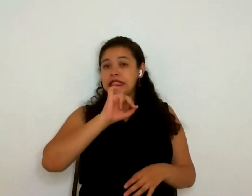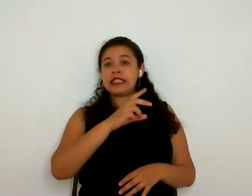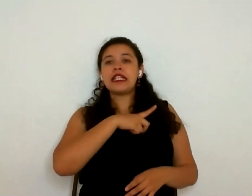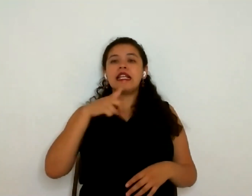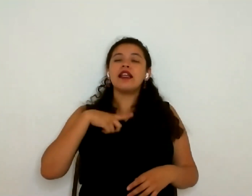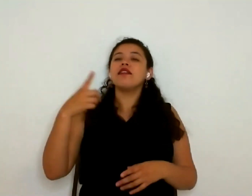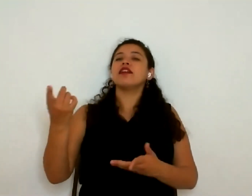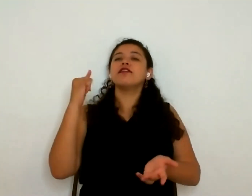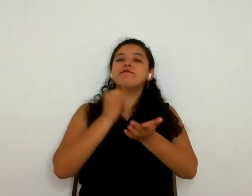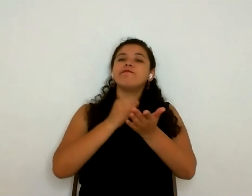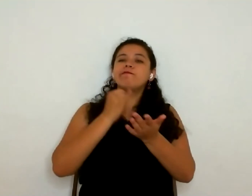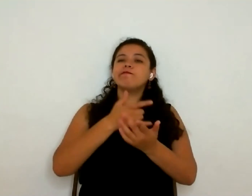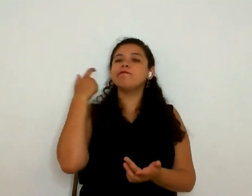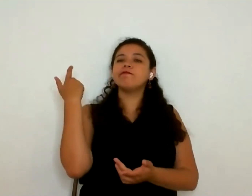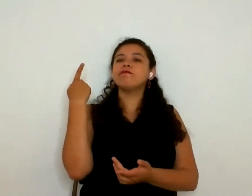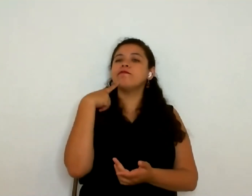declaración de impuestos